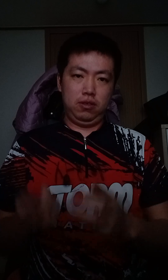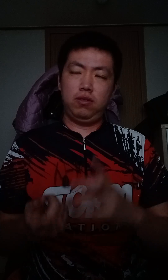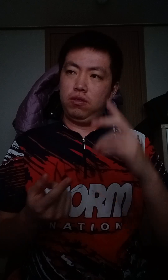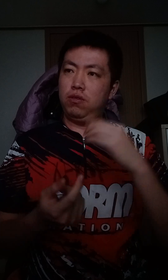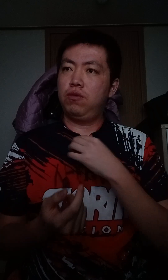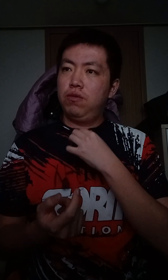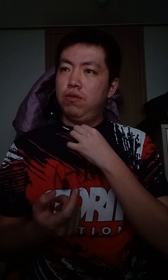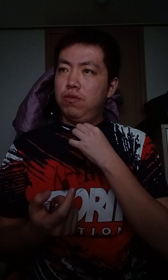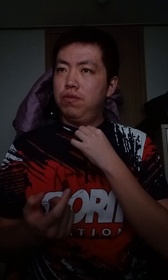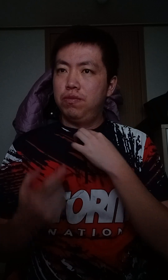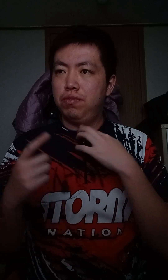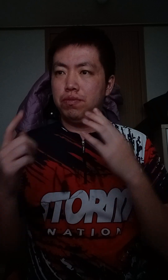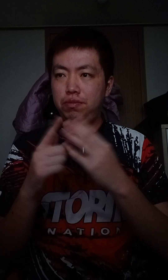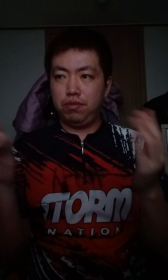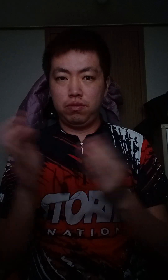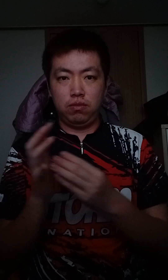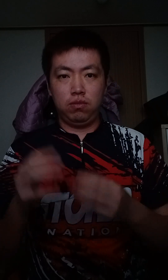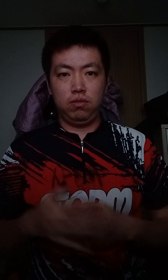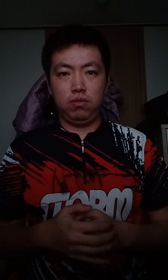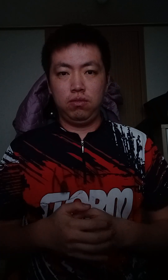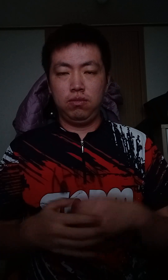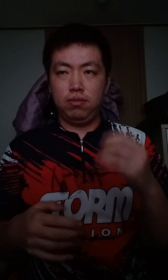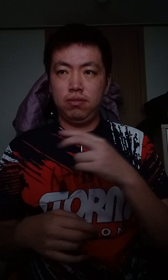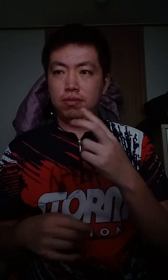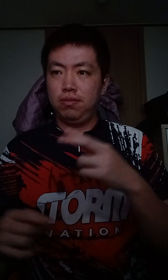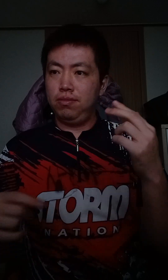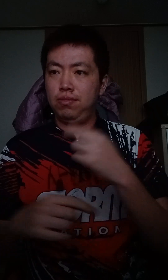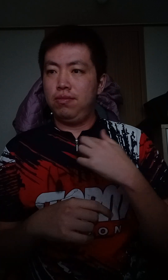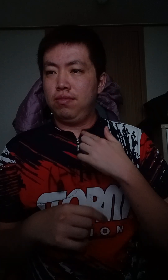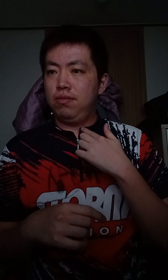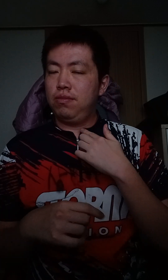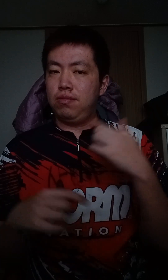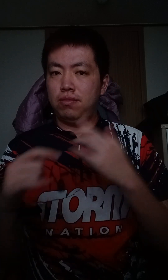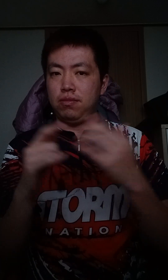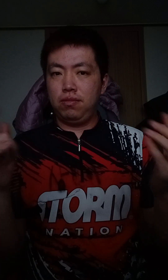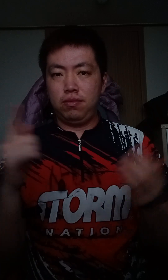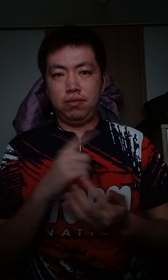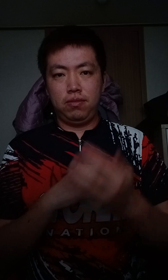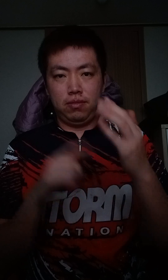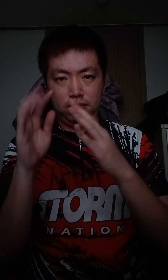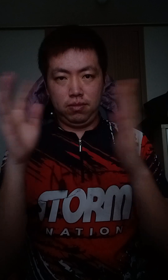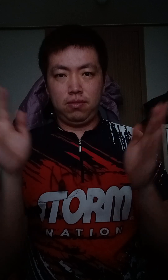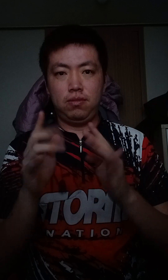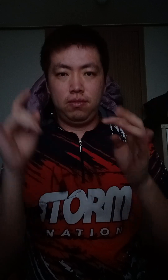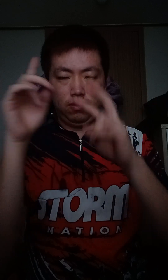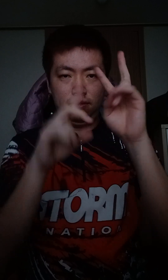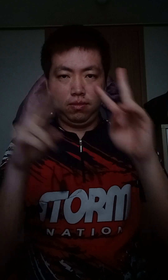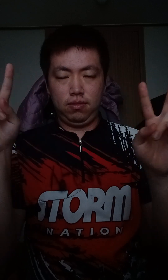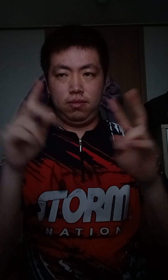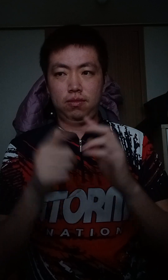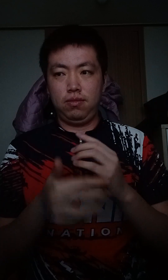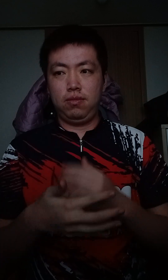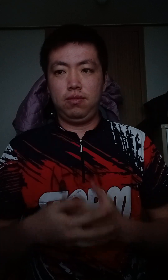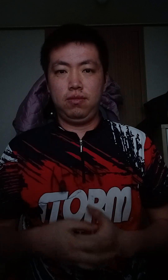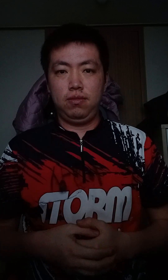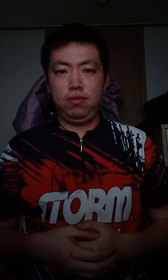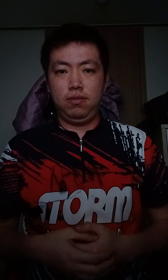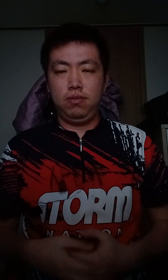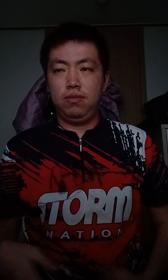차량 블랙박스 영상 등을 확인하면서 통근버스 운전자를 상대로 정확한 사고 경위를 조사할 방침입니다. 지금까지 사회부에서 YTN